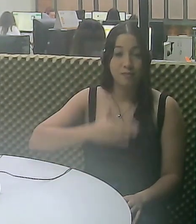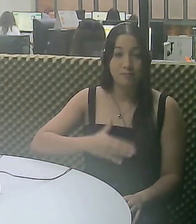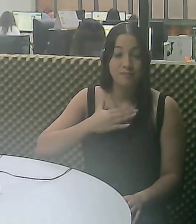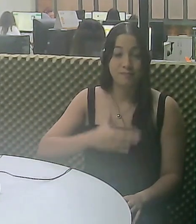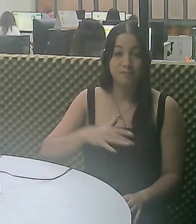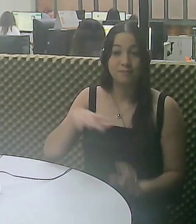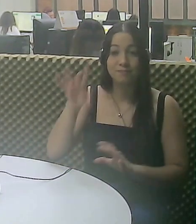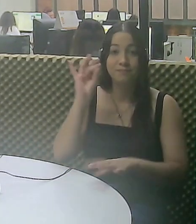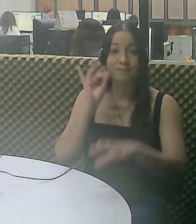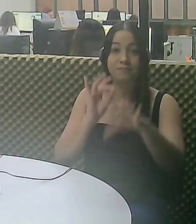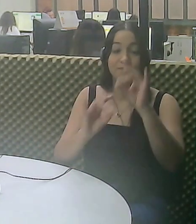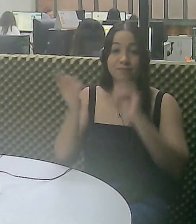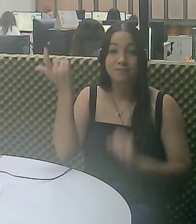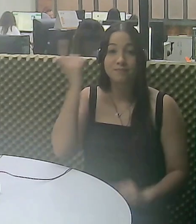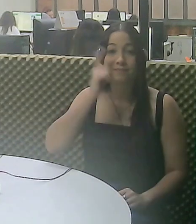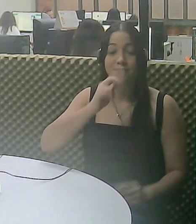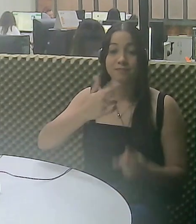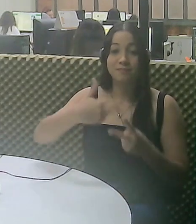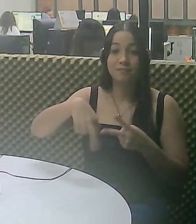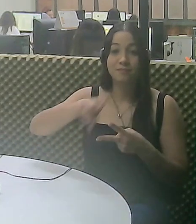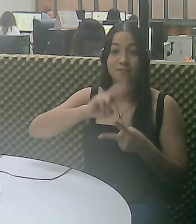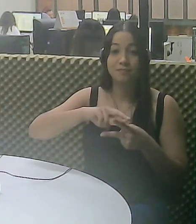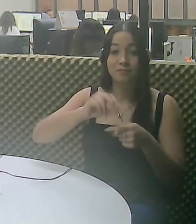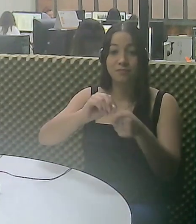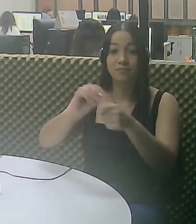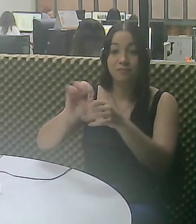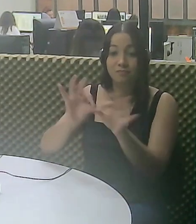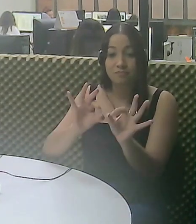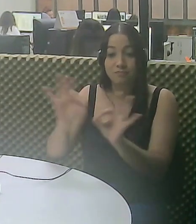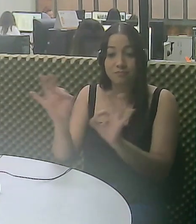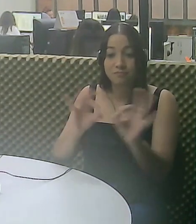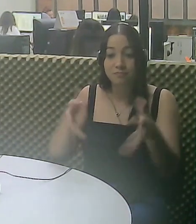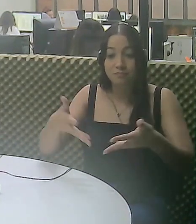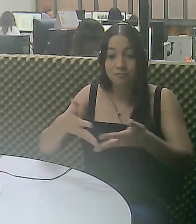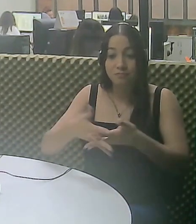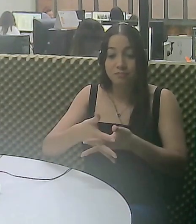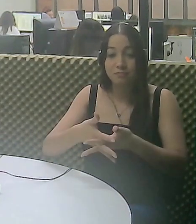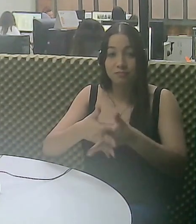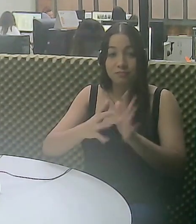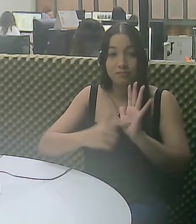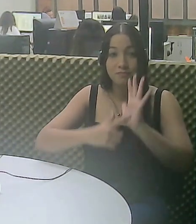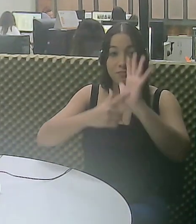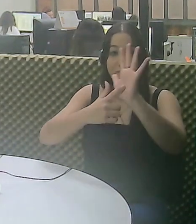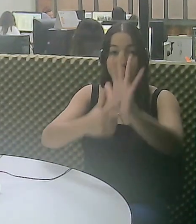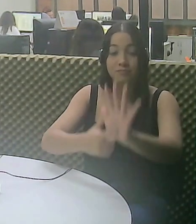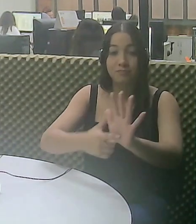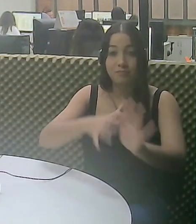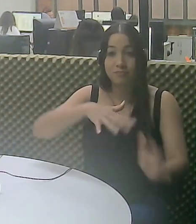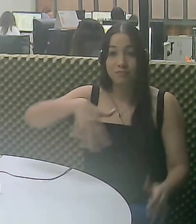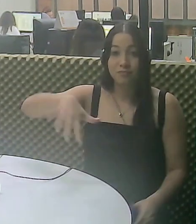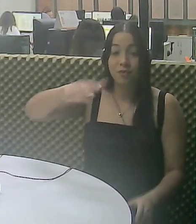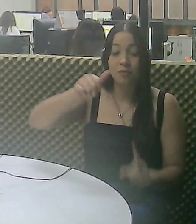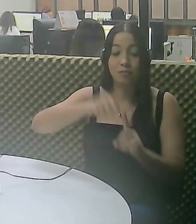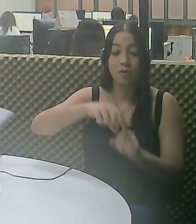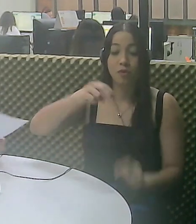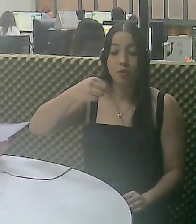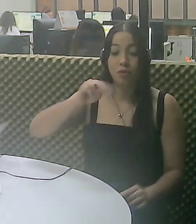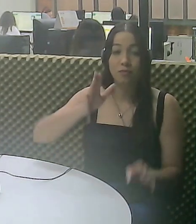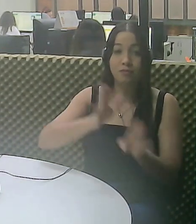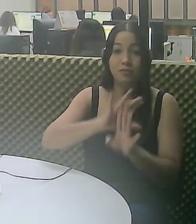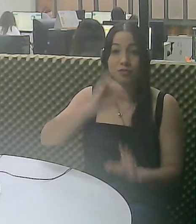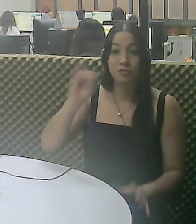Os selecionados receberão recursos para a montagem dos presépios, que ficarão expostos na cidade de novembro a